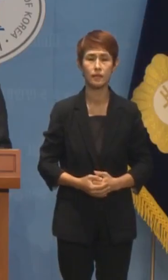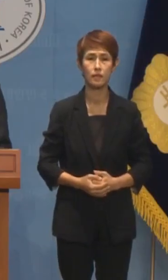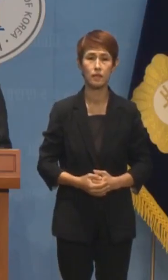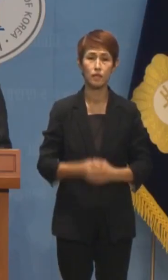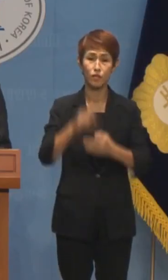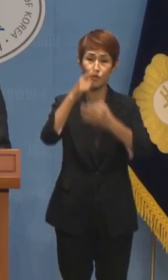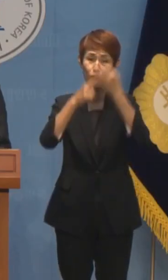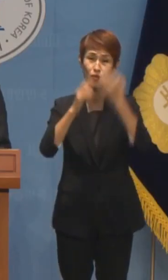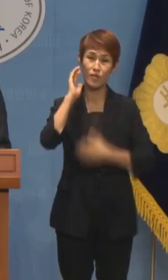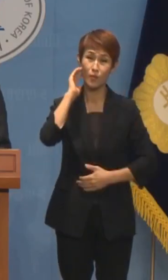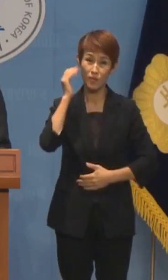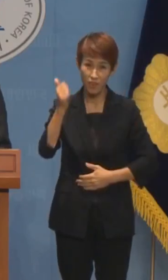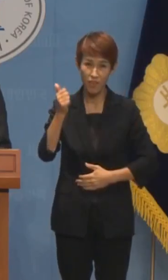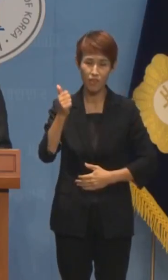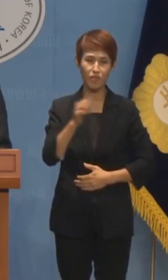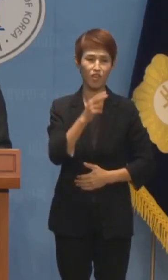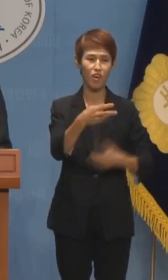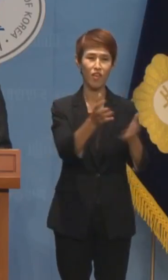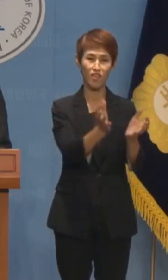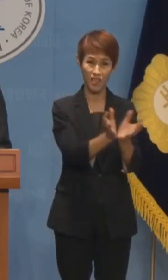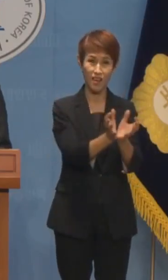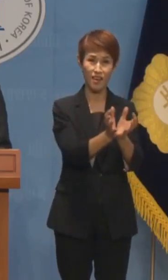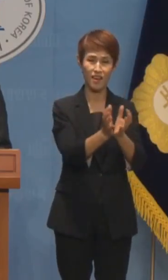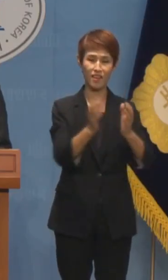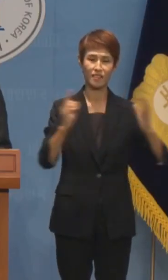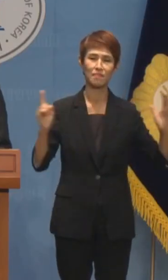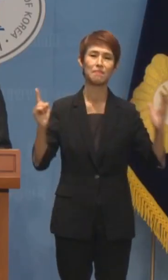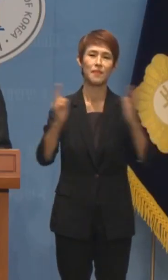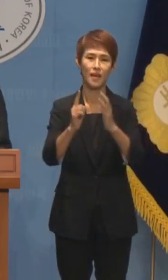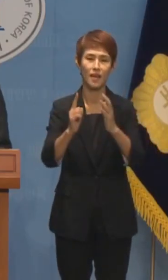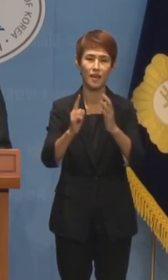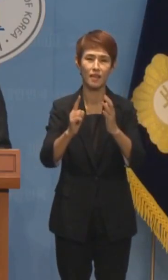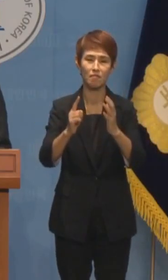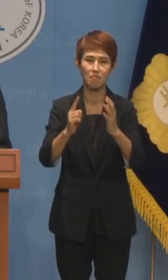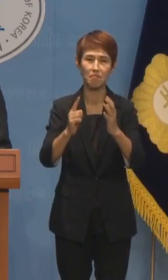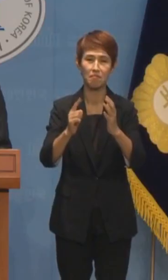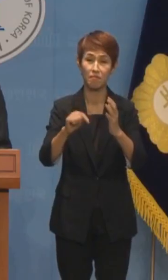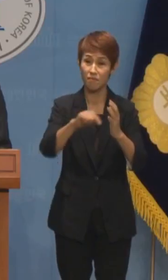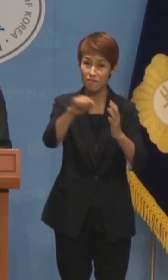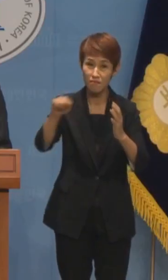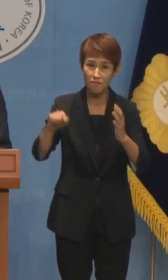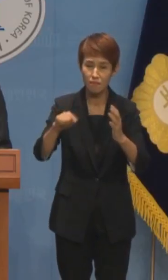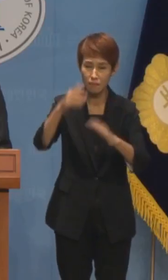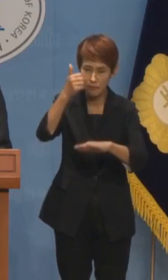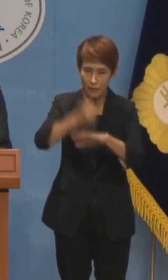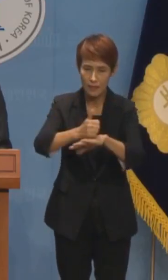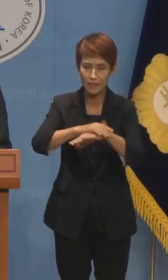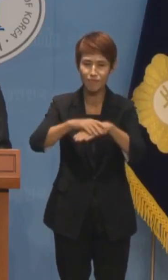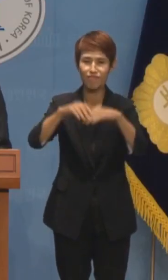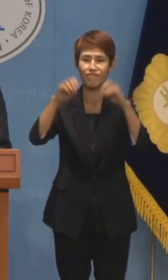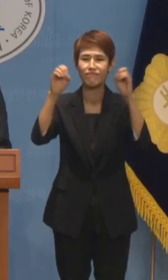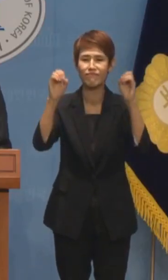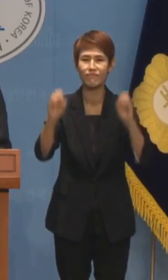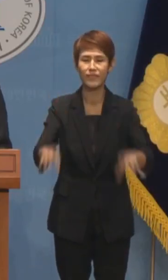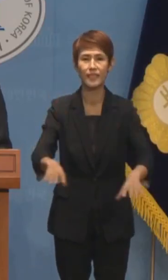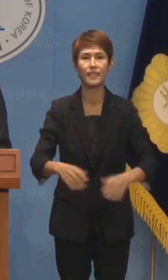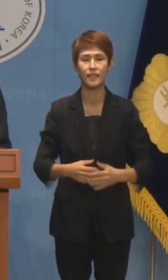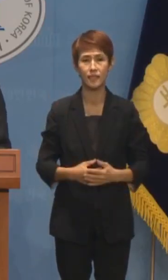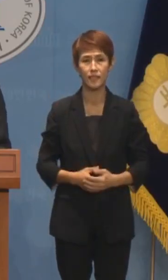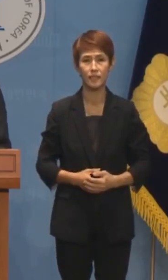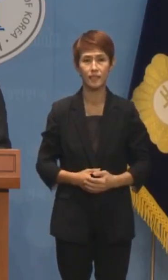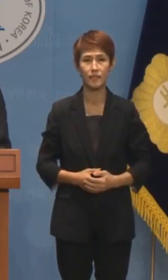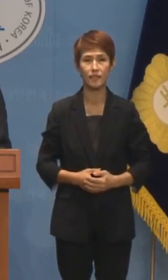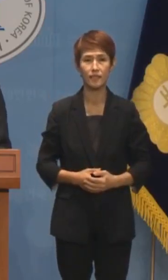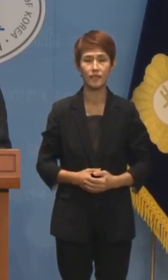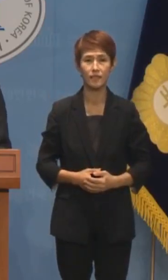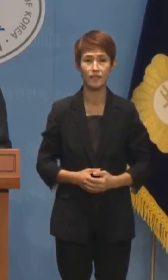윤석열 대통령과 여당 지도부의 만찬이 우려대로 빈손으로 끝났습니다. 언론